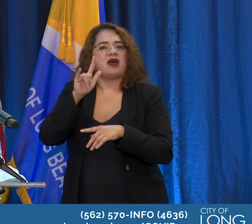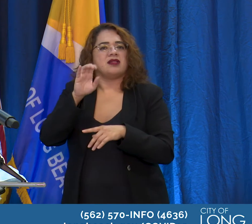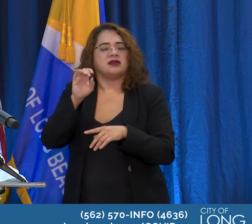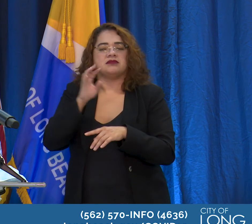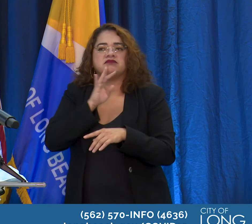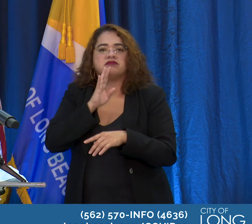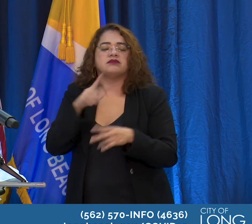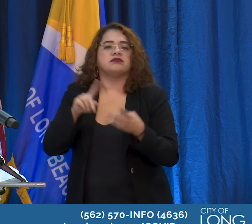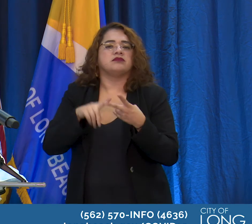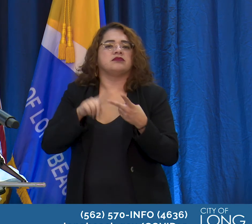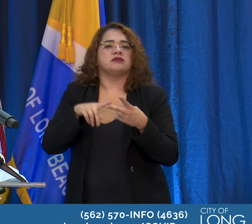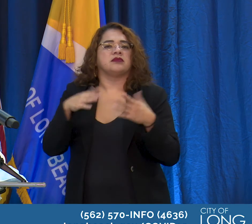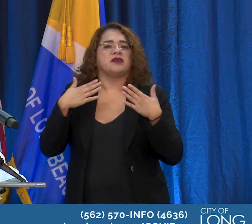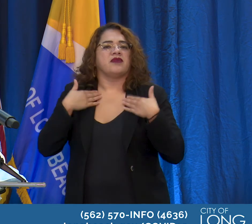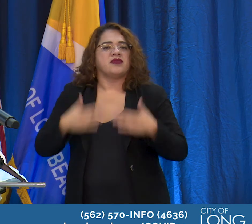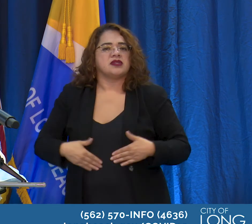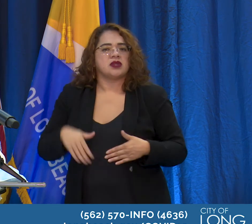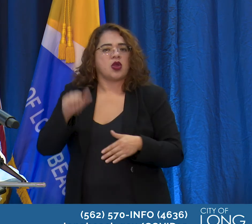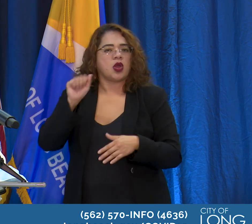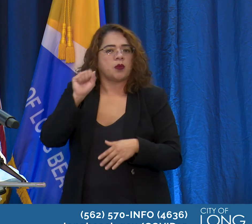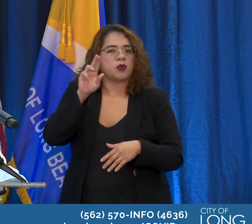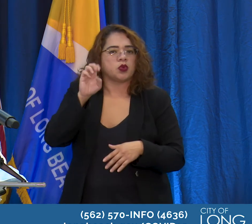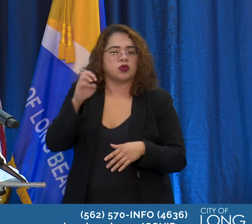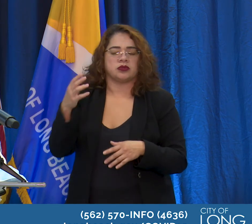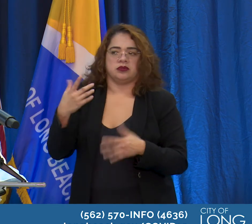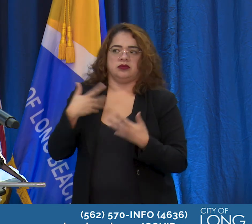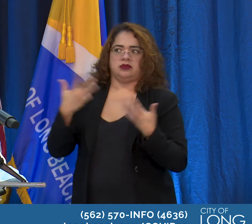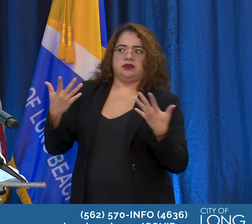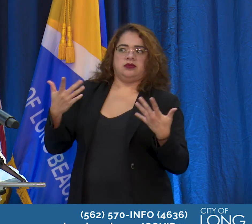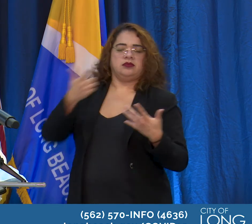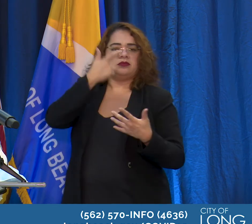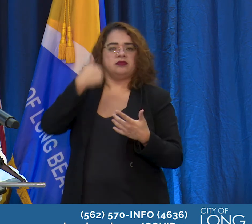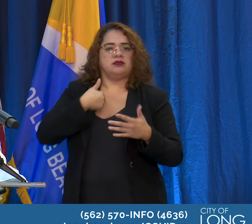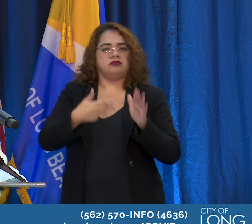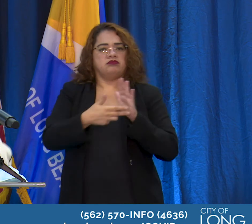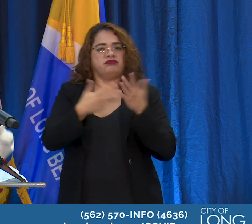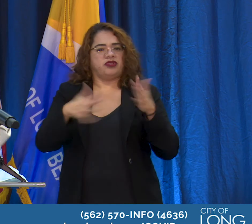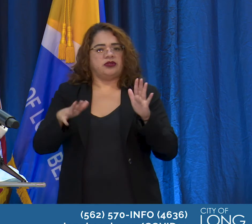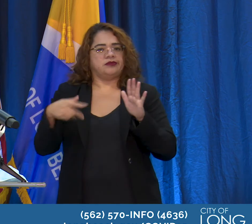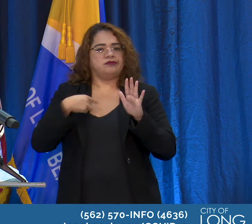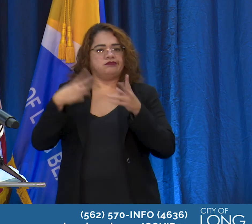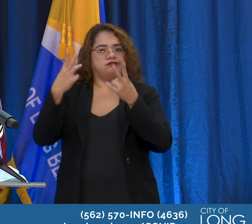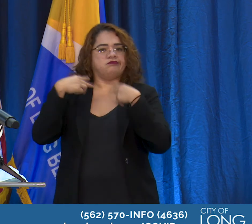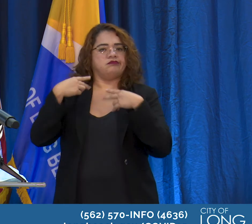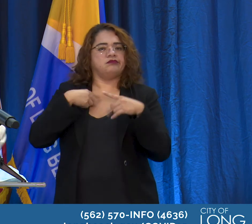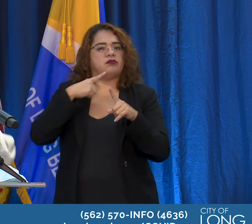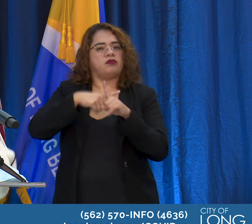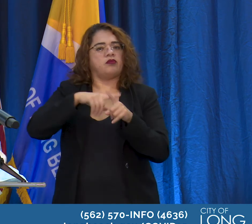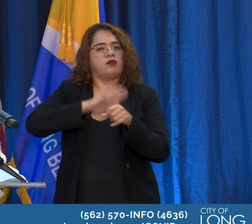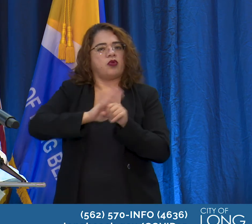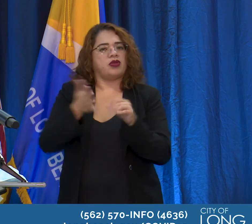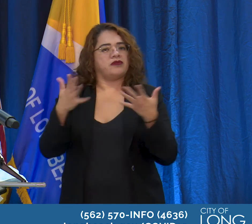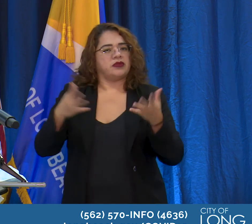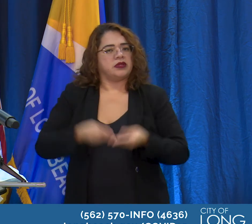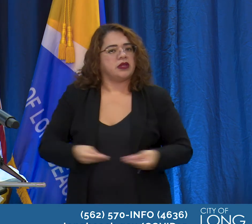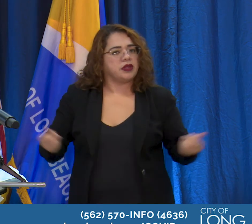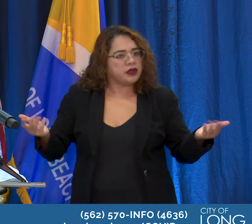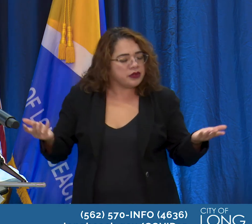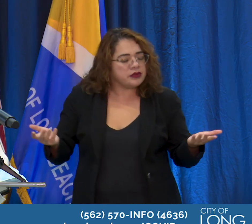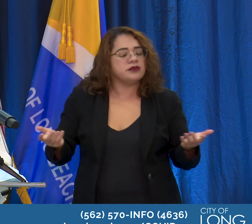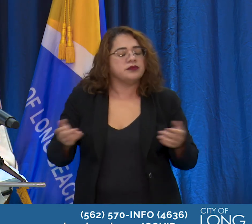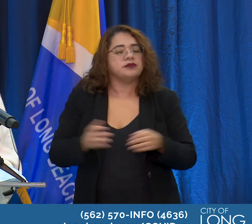y los líderes de la comunidad ayuden a prevenir el estigma al mantener la privacidad y